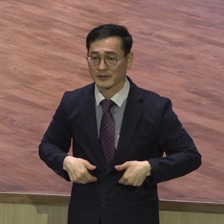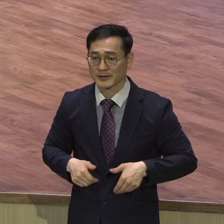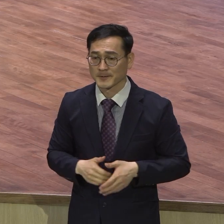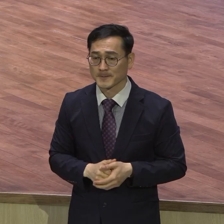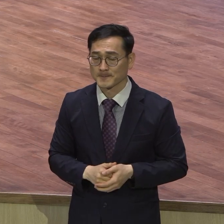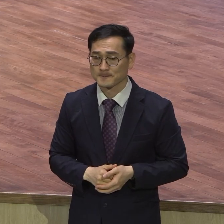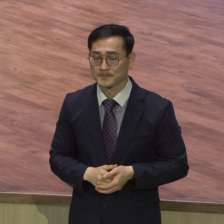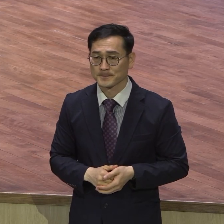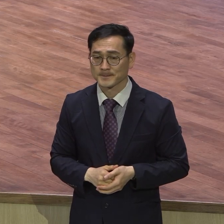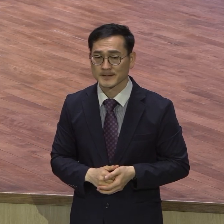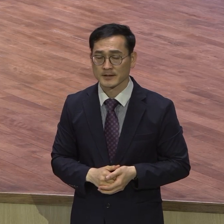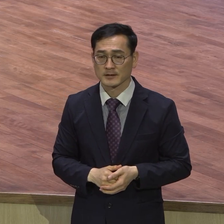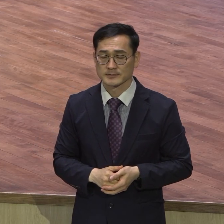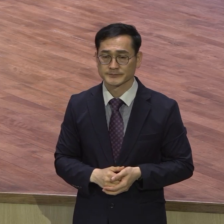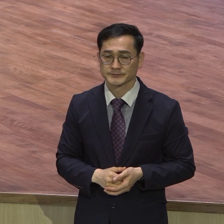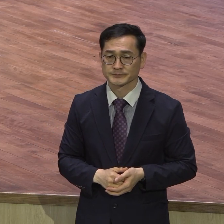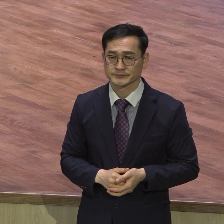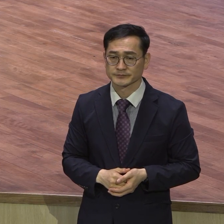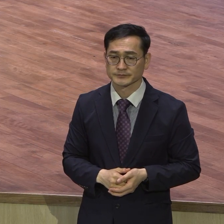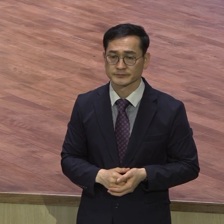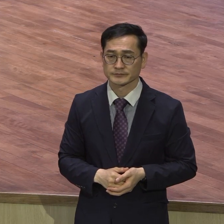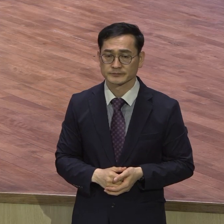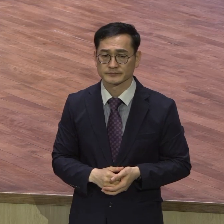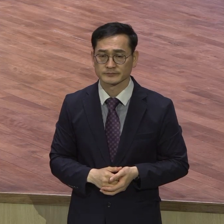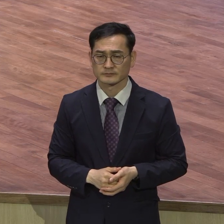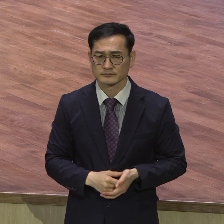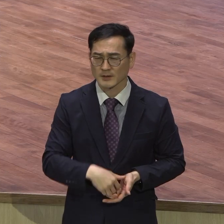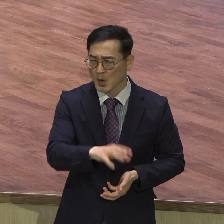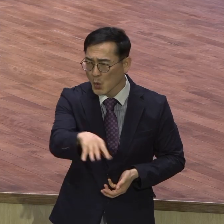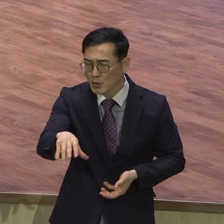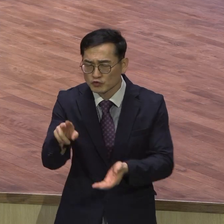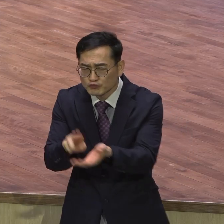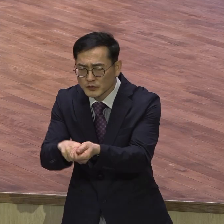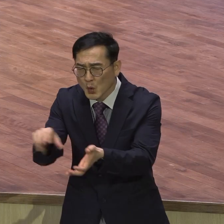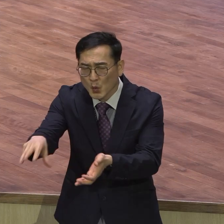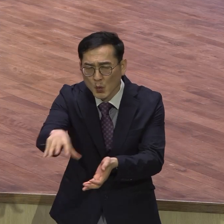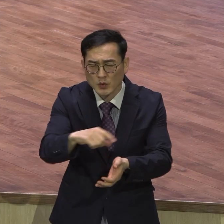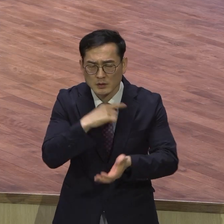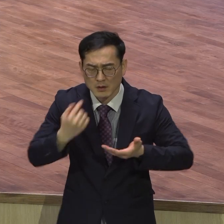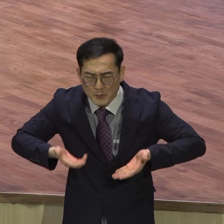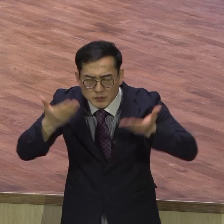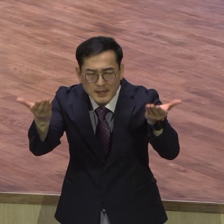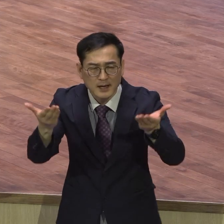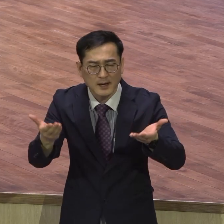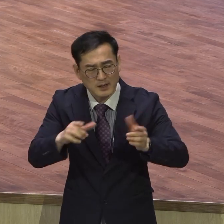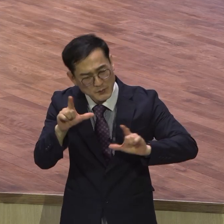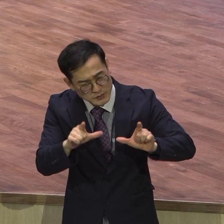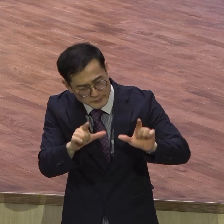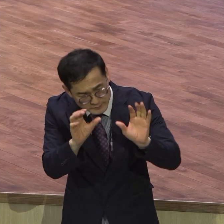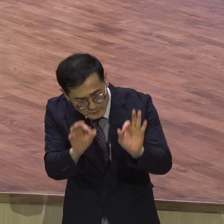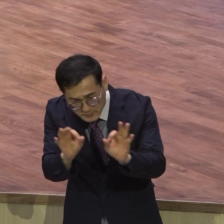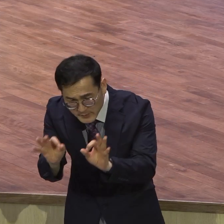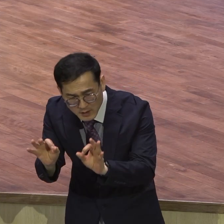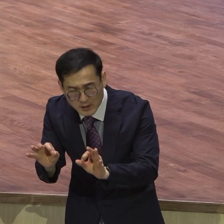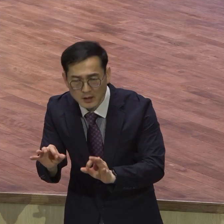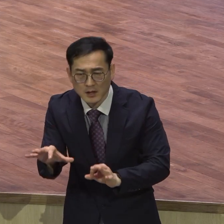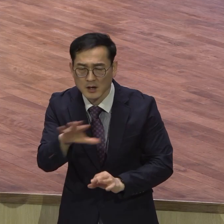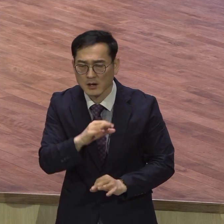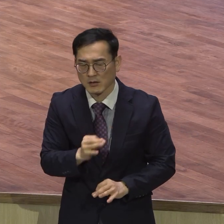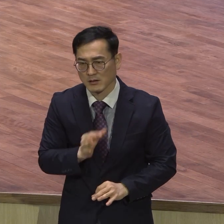정말 보이지 않는 곳에서 헌신하는 여러분들 정말 감사해요. 제가 이 기관들 보호고사고 전부